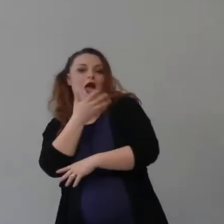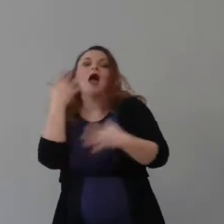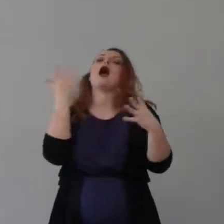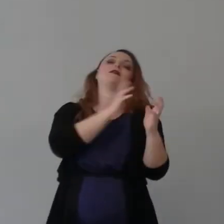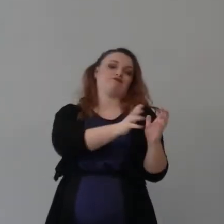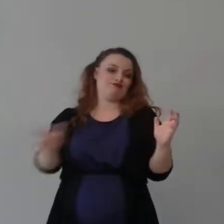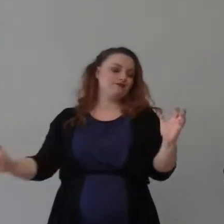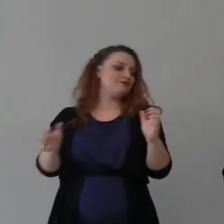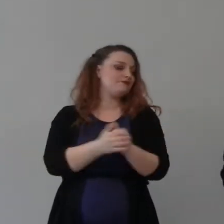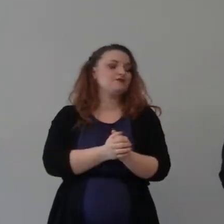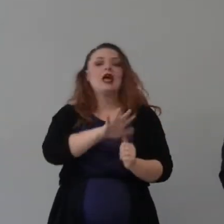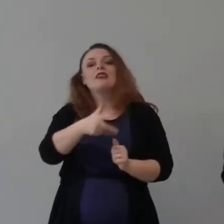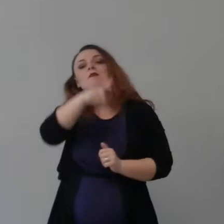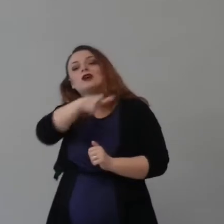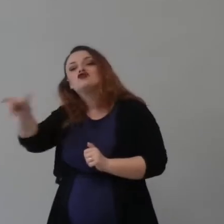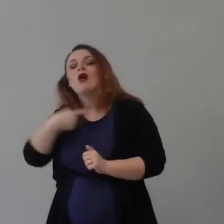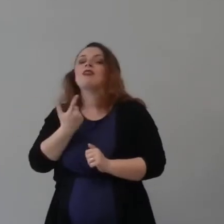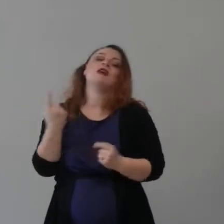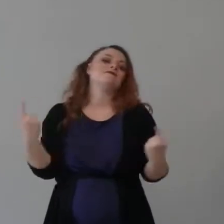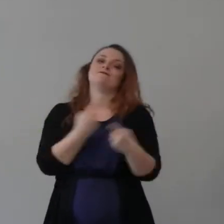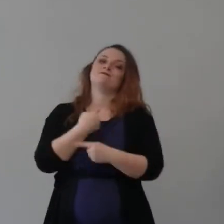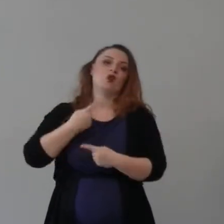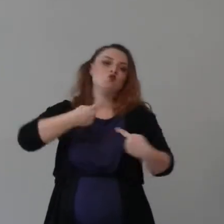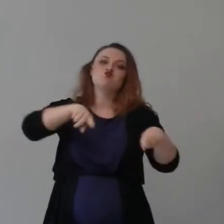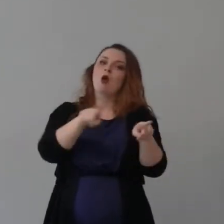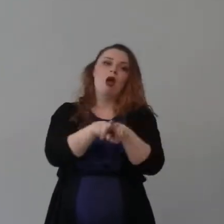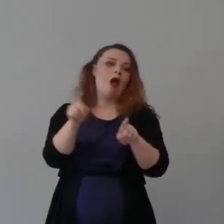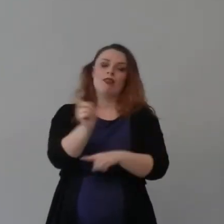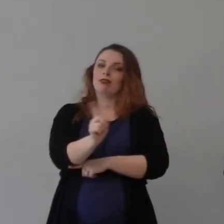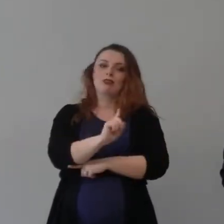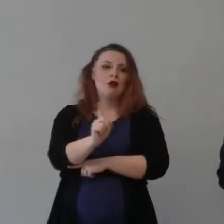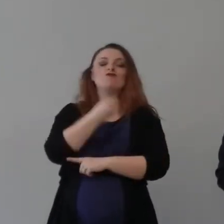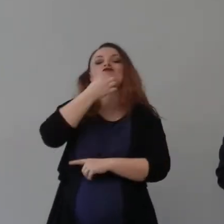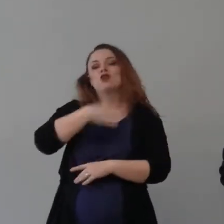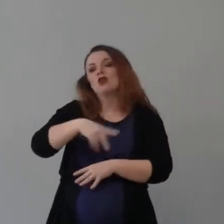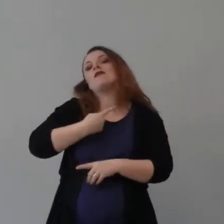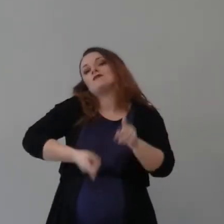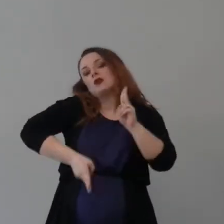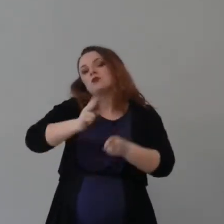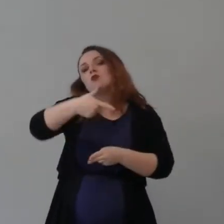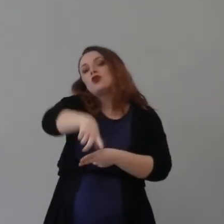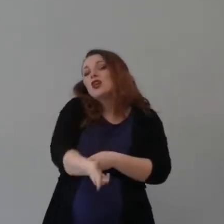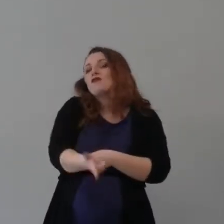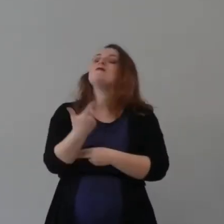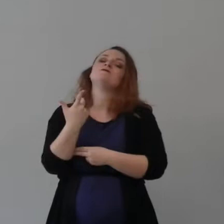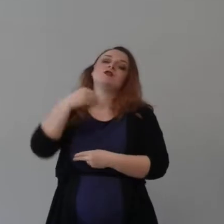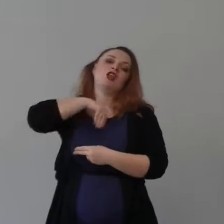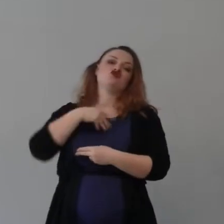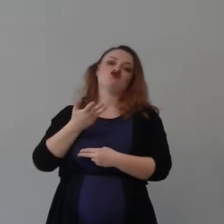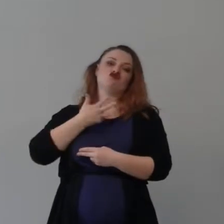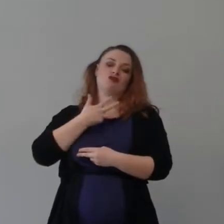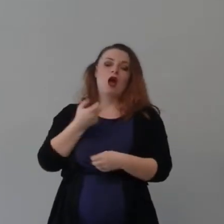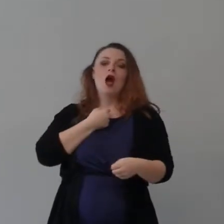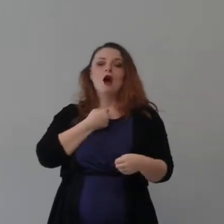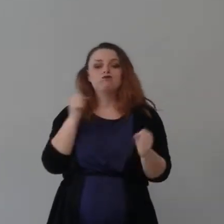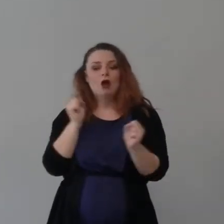Altre persone sono meno fortunate di noi e corrono, corrono. Corrono per paura, lo fanno